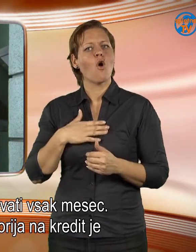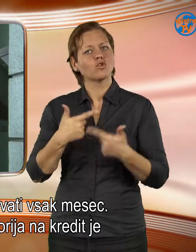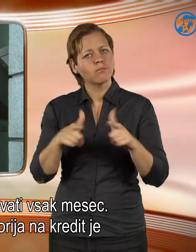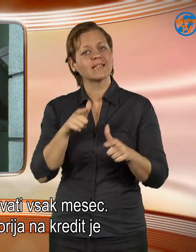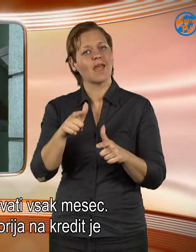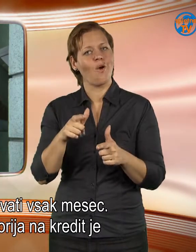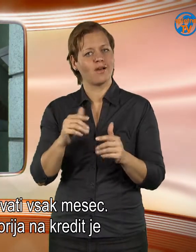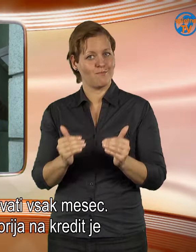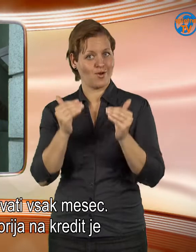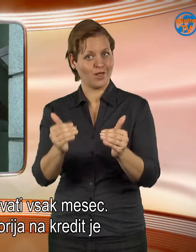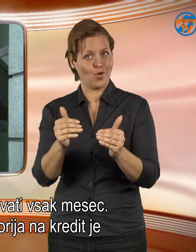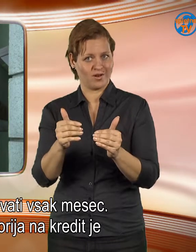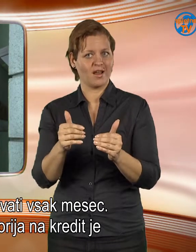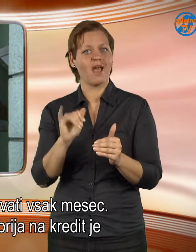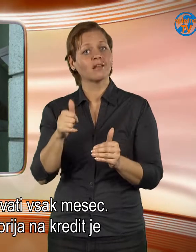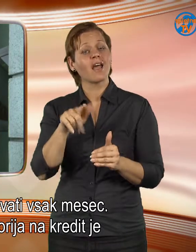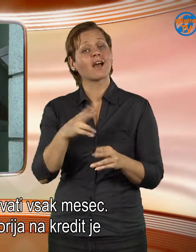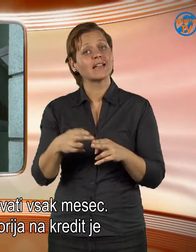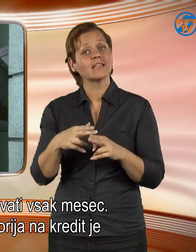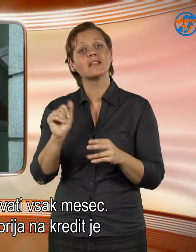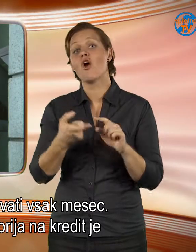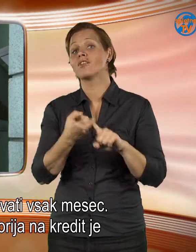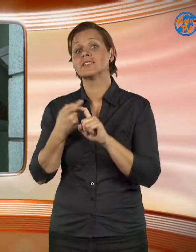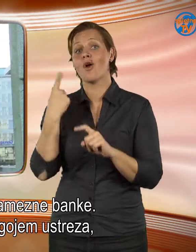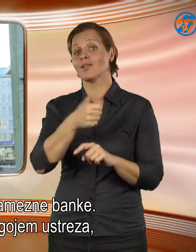Odobritev moratorija na kredit je odvisna od posamezne banke.